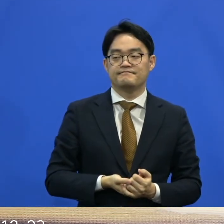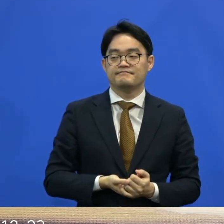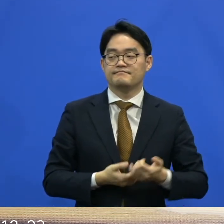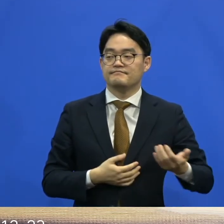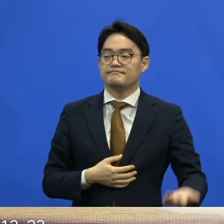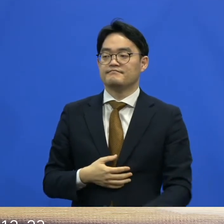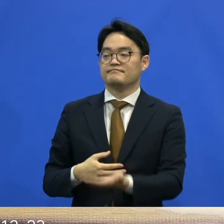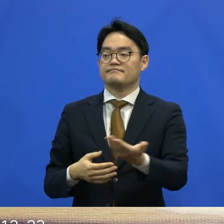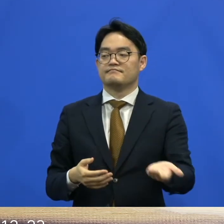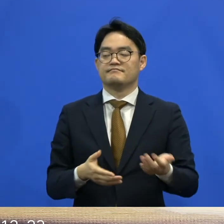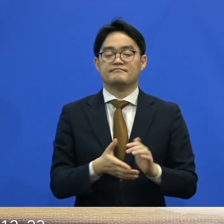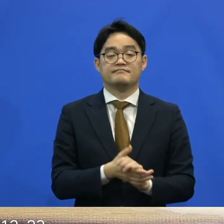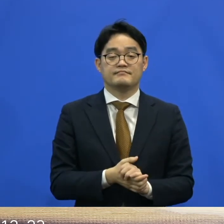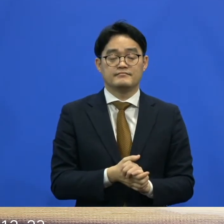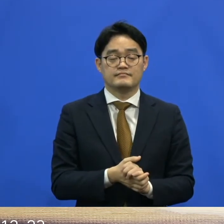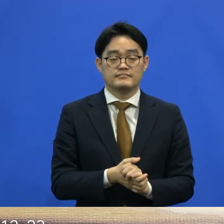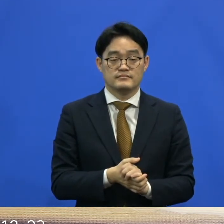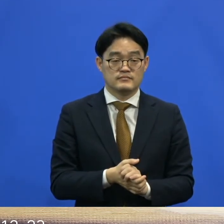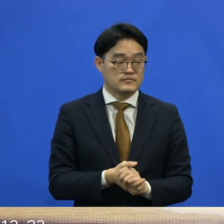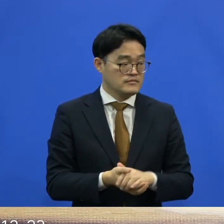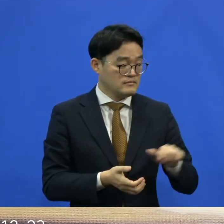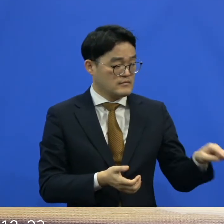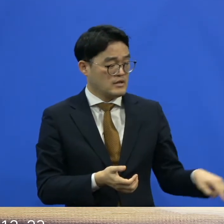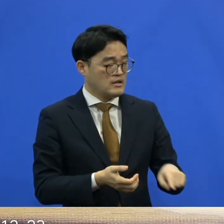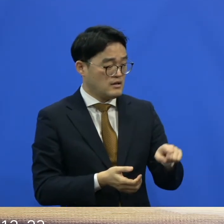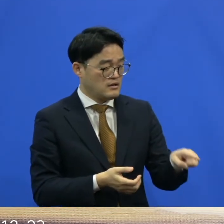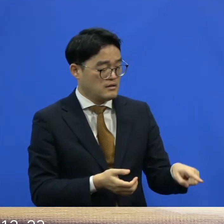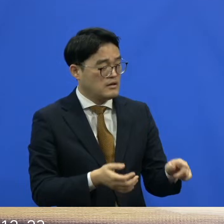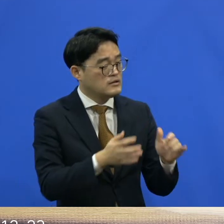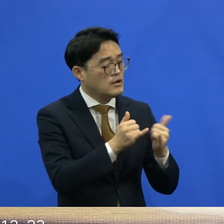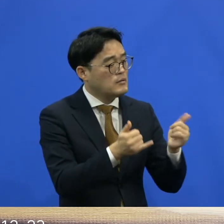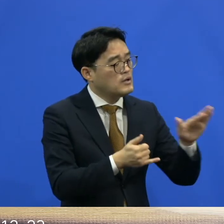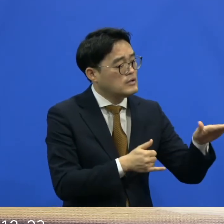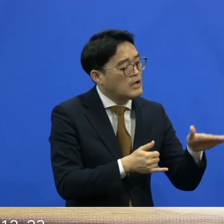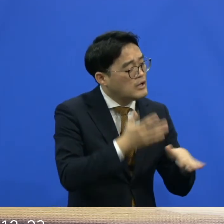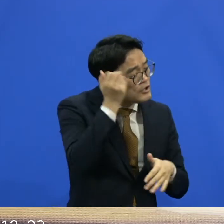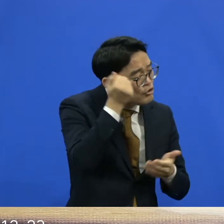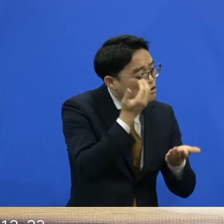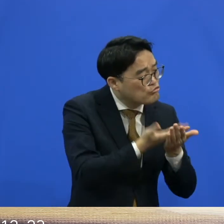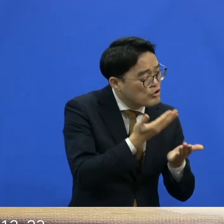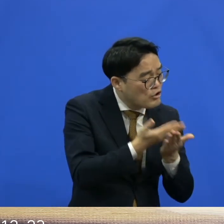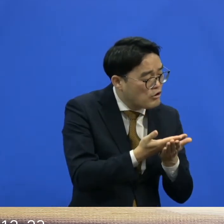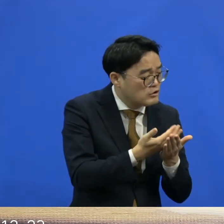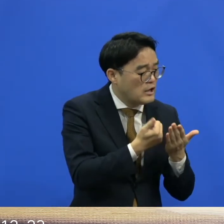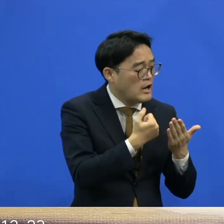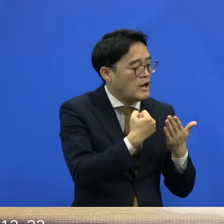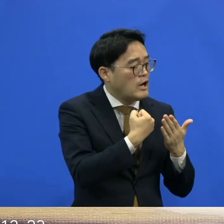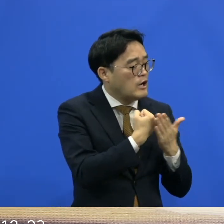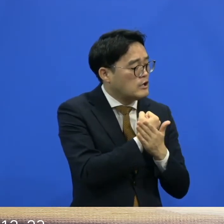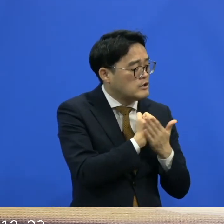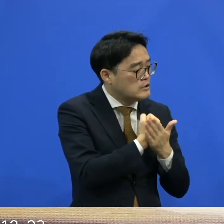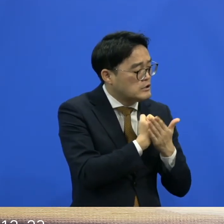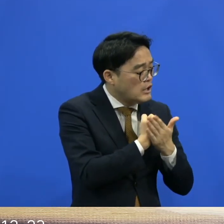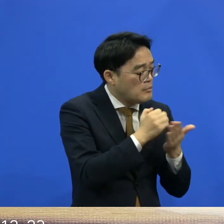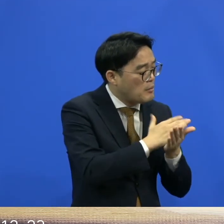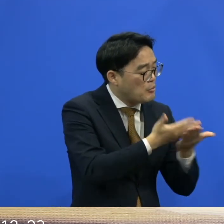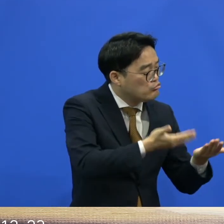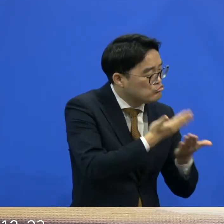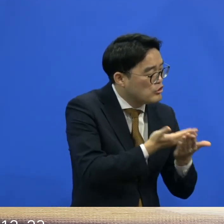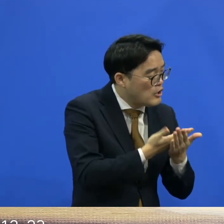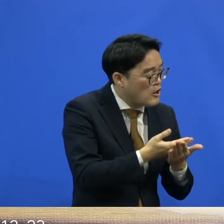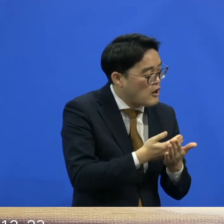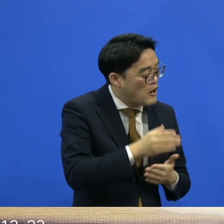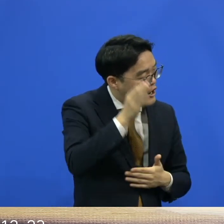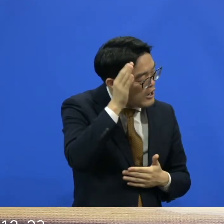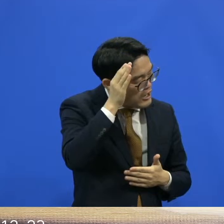여러분, 사람이 기억해 주기를 기다리면 안 돼요. 사람이 나에게 은혜를 베풀 때까지 그걸 기대하면 안 돼요.